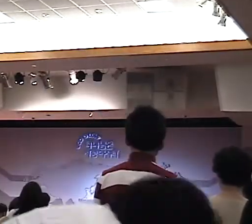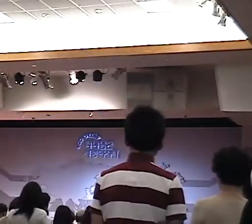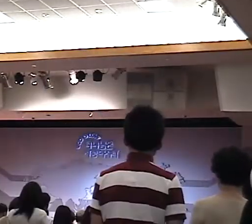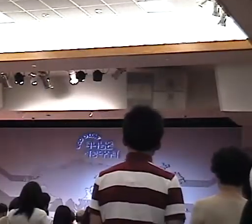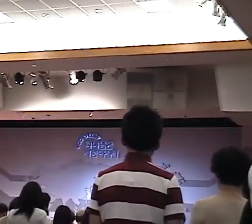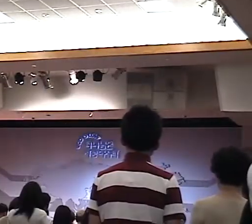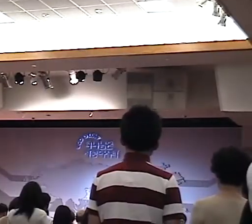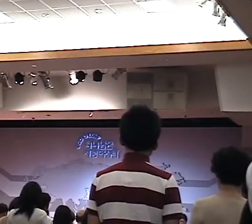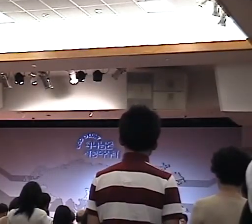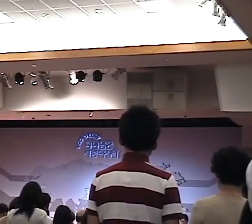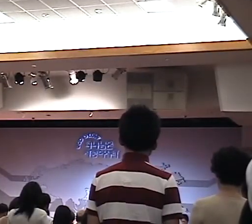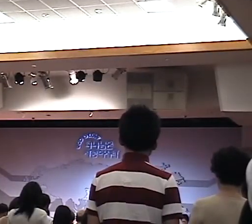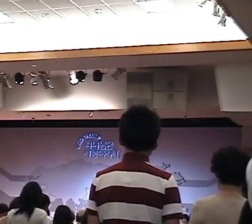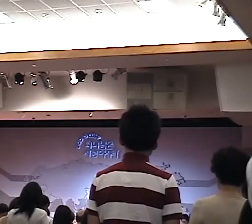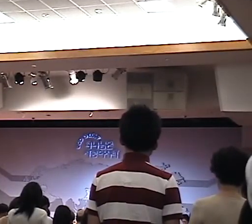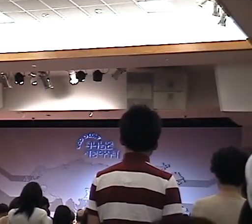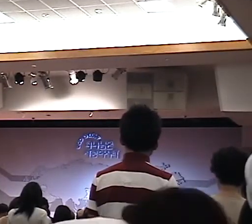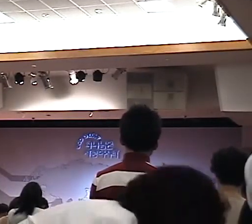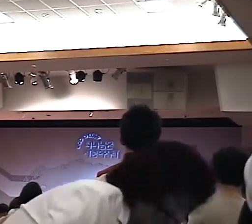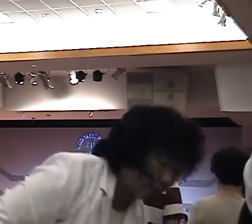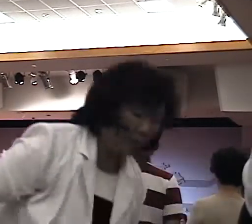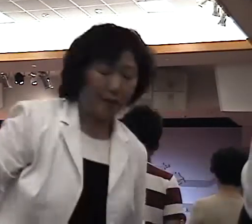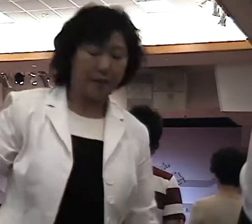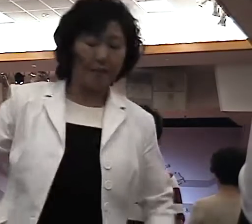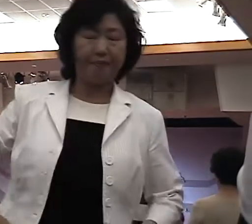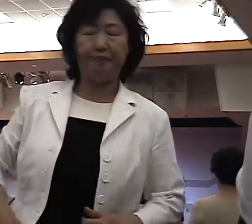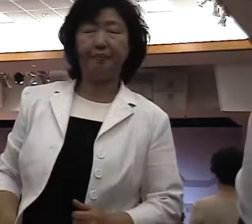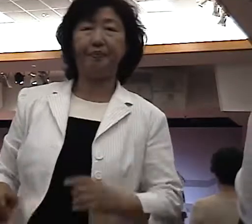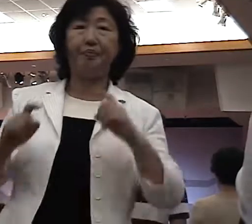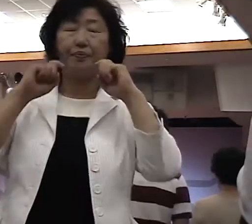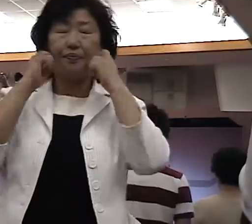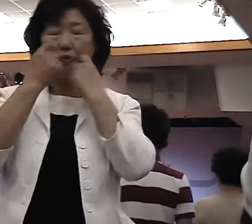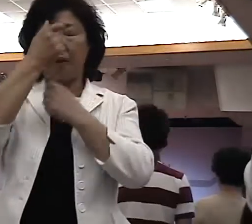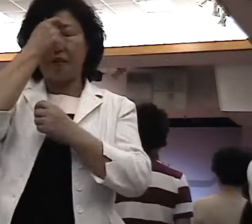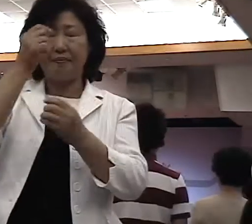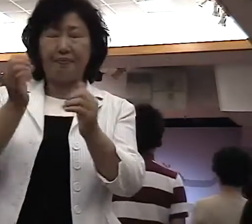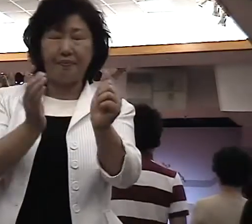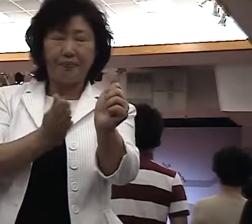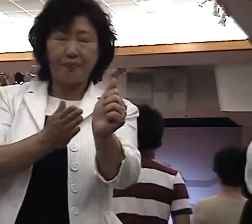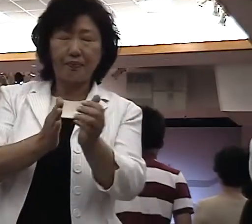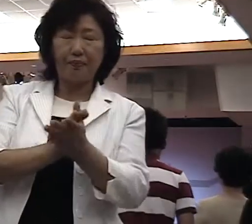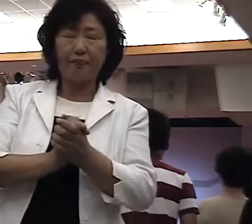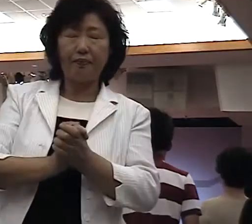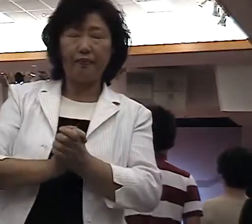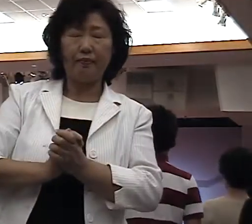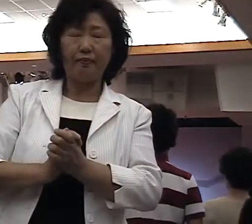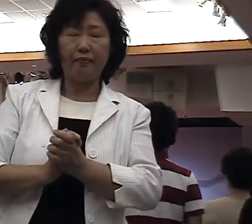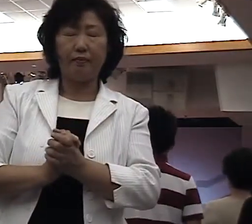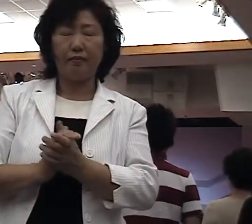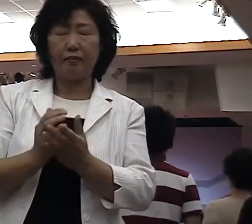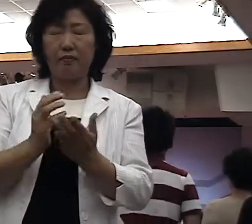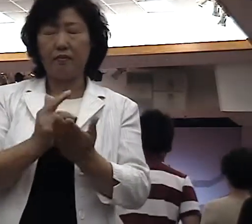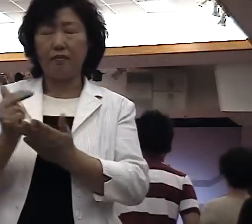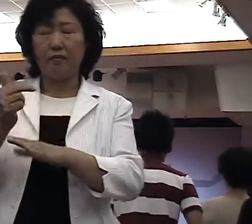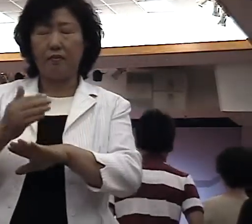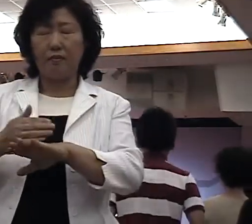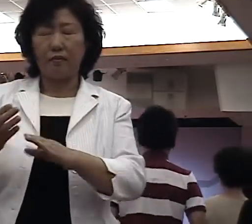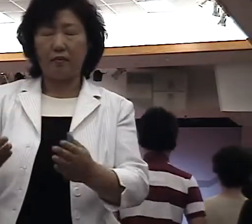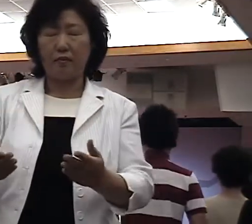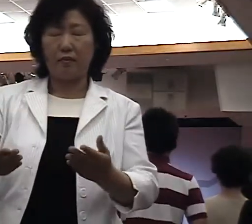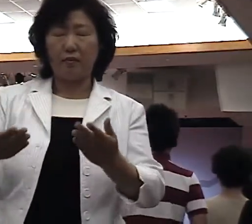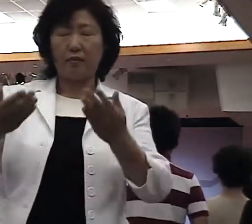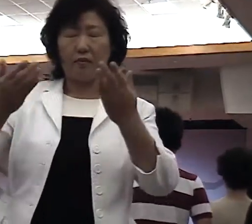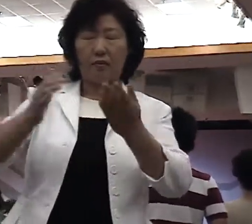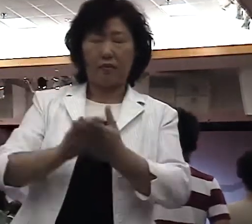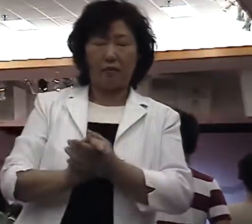기름 부어 주옵소서. 서신처럼 합심으로 기도하겠습니다. 능력이 아버지 하나님, 오늘도 우리에게 예배의 모든 시간과